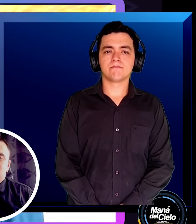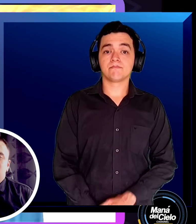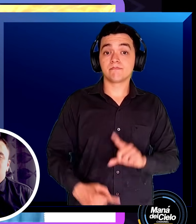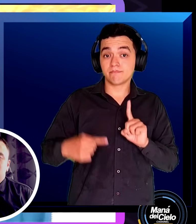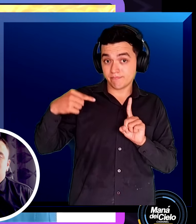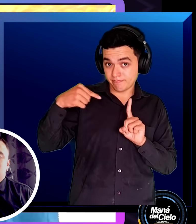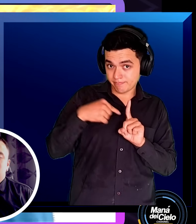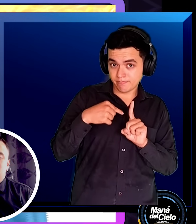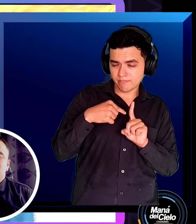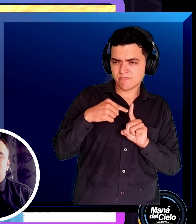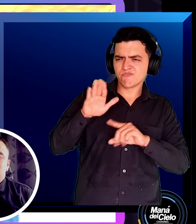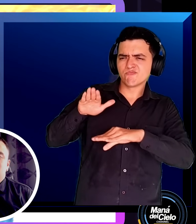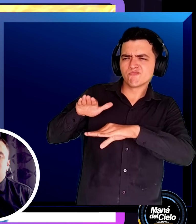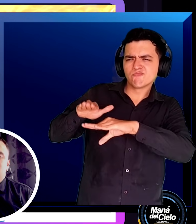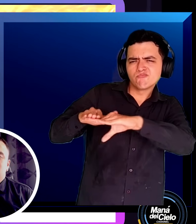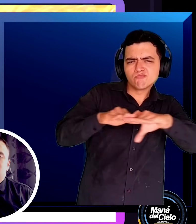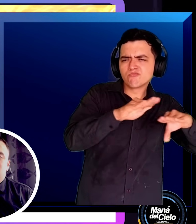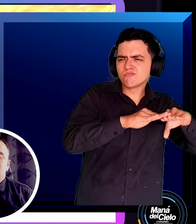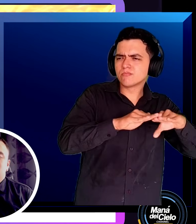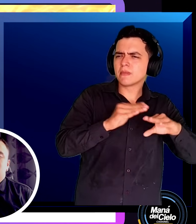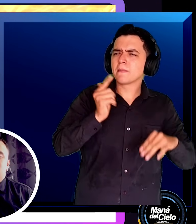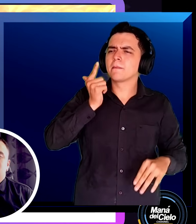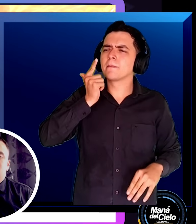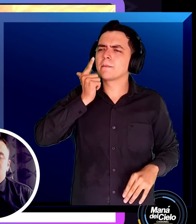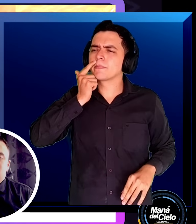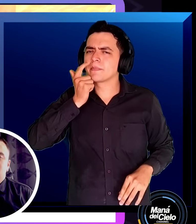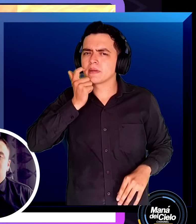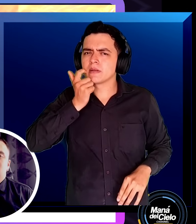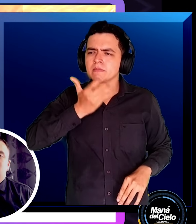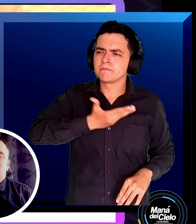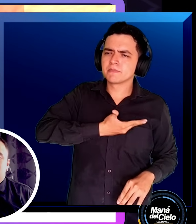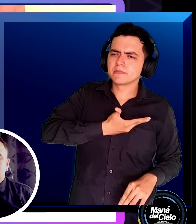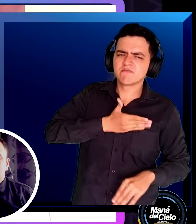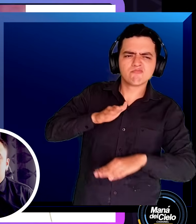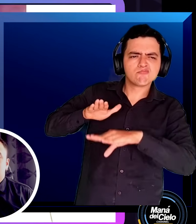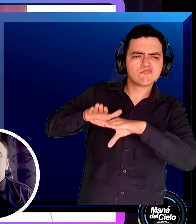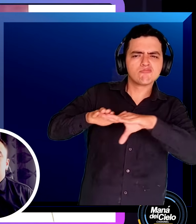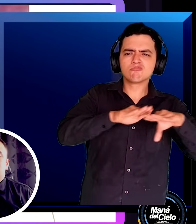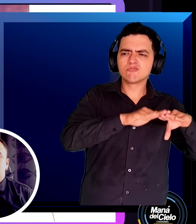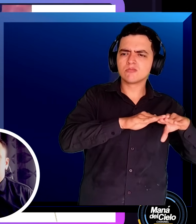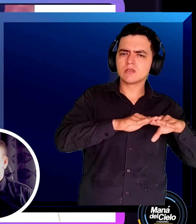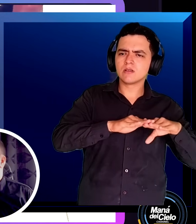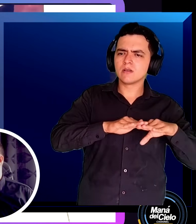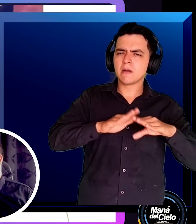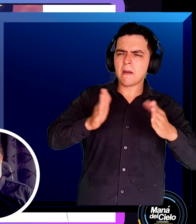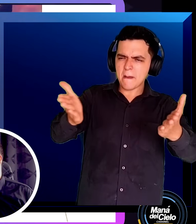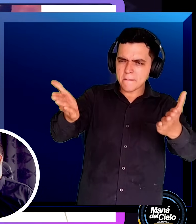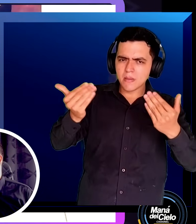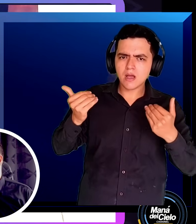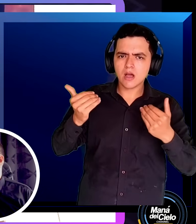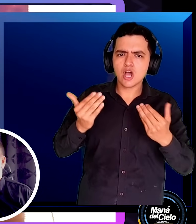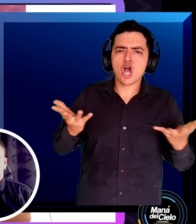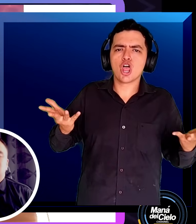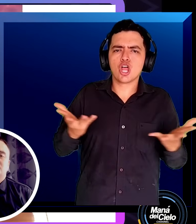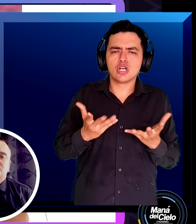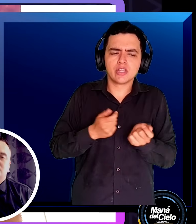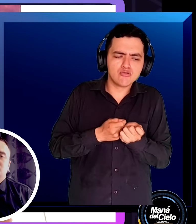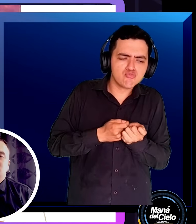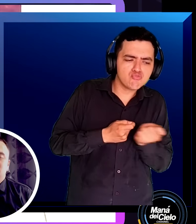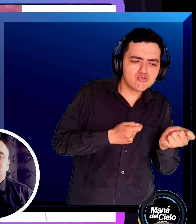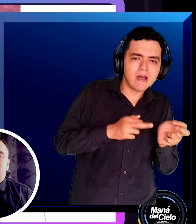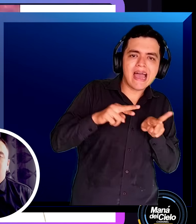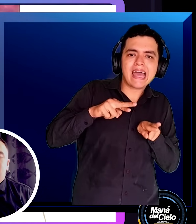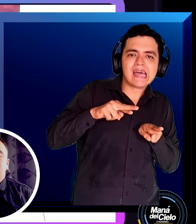con propósito. Esto no es ayunar a la loca. No, yo voy a ayunar, ¿por qué? No, por ayunar. No, no, no, no, no, no, no, no, no. Los ayunos en la Biblia